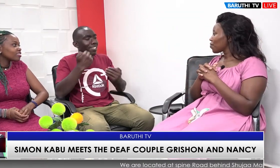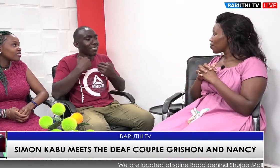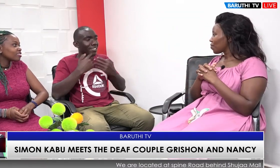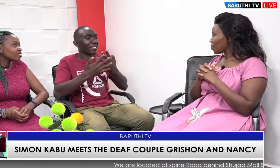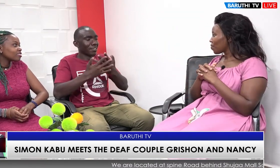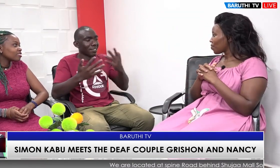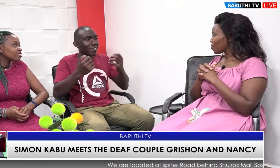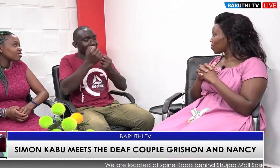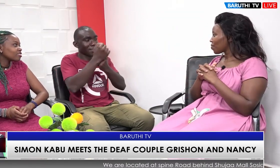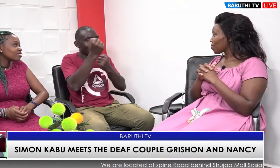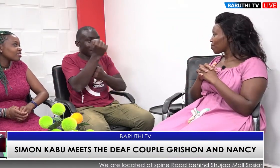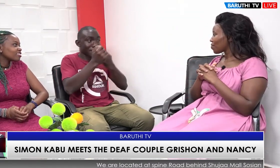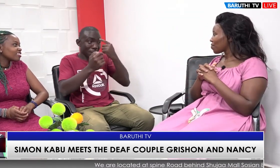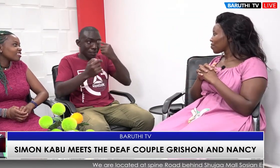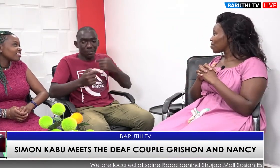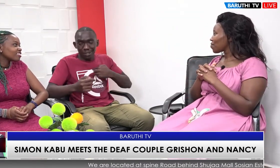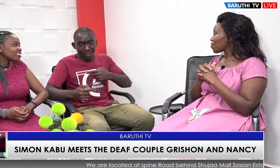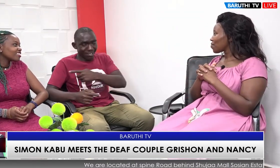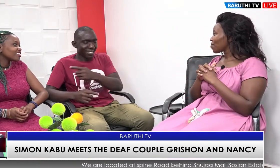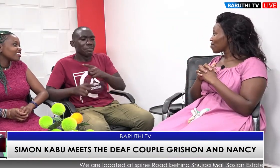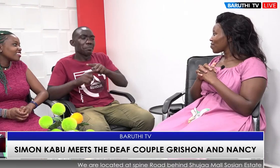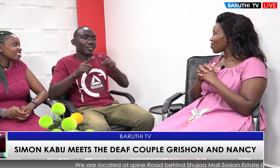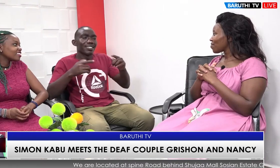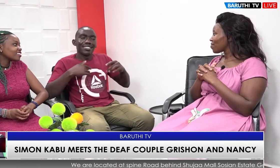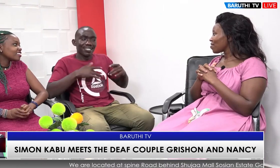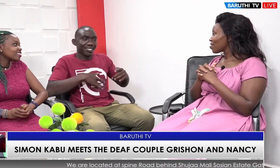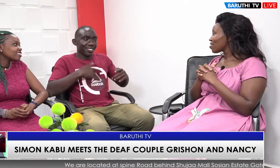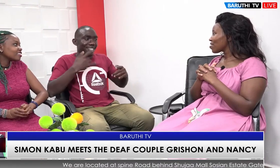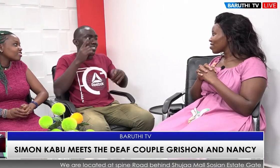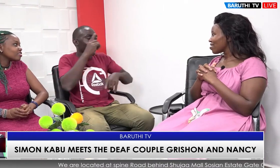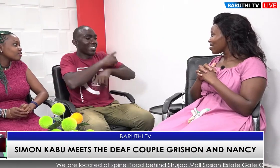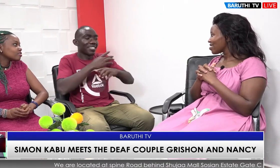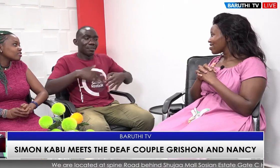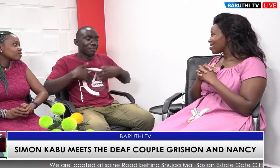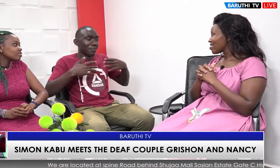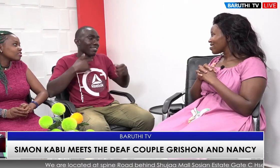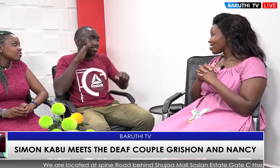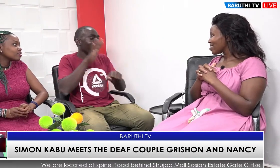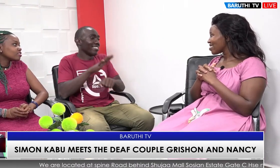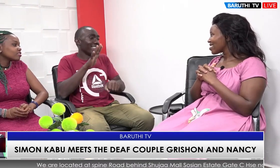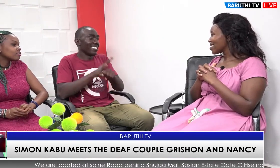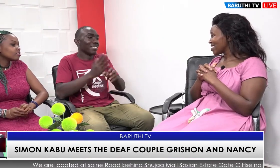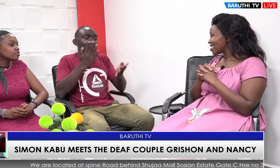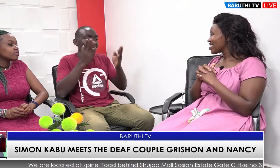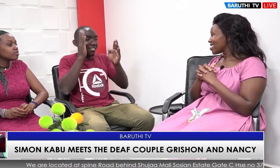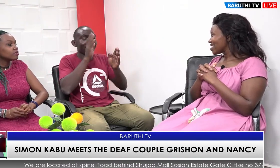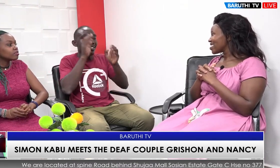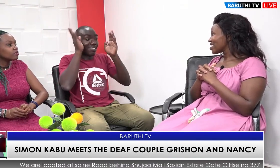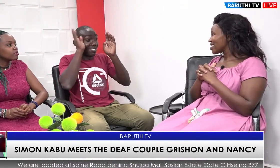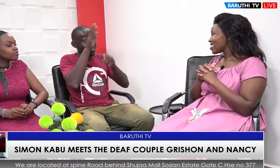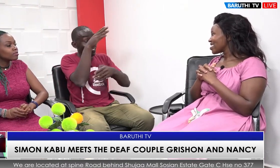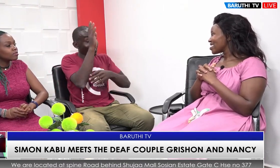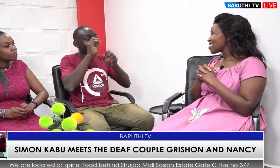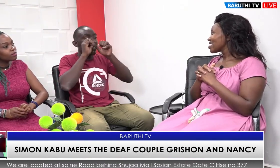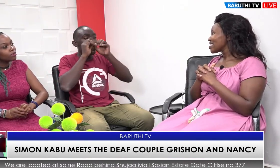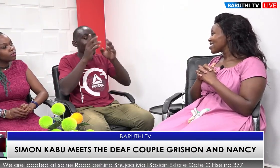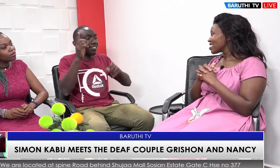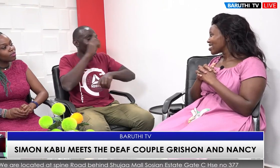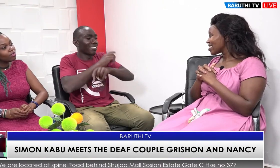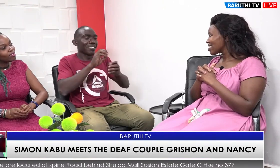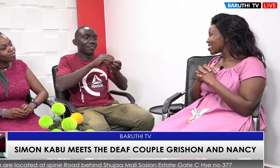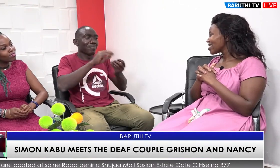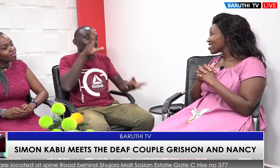nilikuwa taniboy wa hiyo kazi na nilikuwa na degree. Nilikuwa nafanya hiyo. Si unaona hapo? Nijua kuinua niliza maziwa hizi. With a degree?